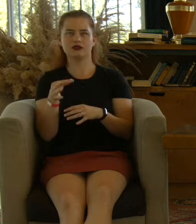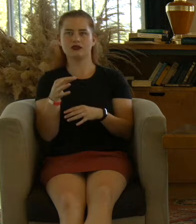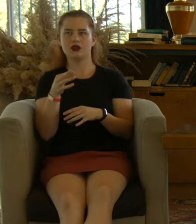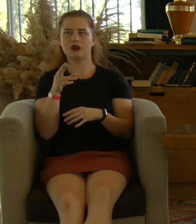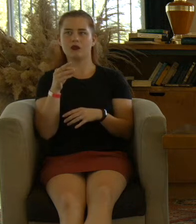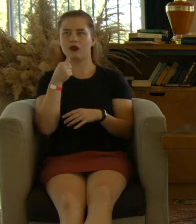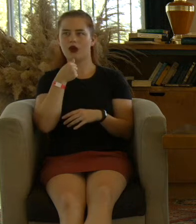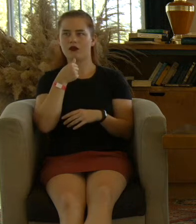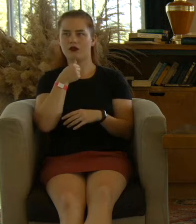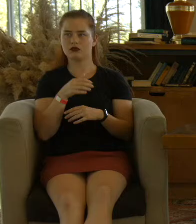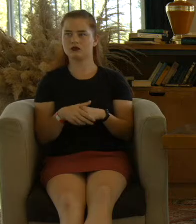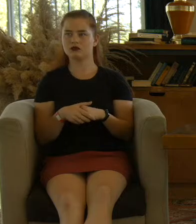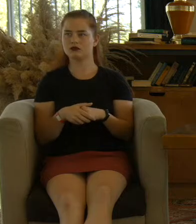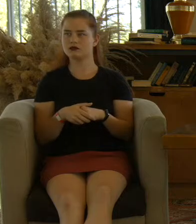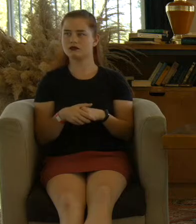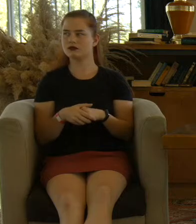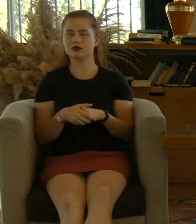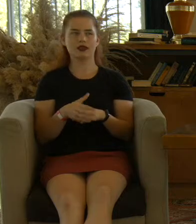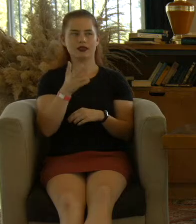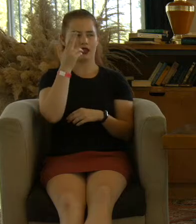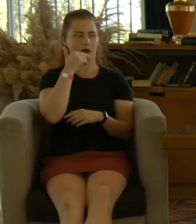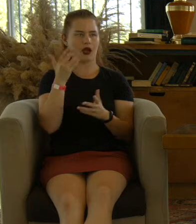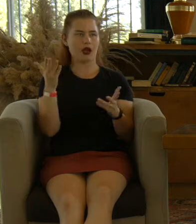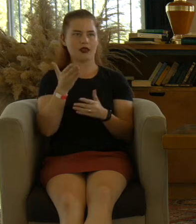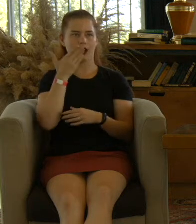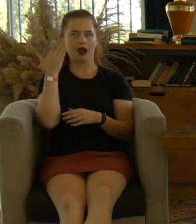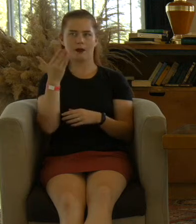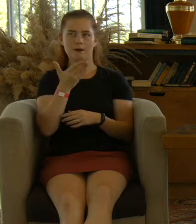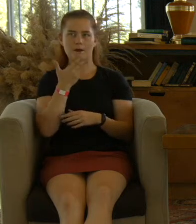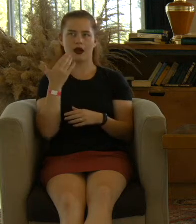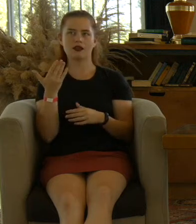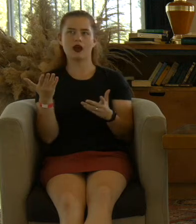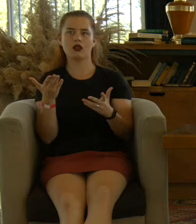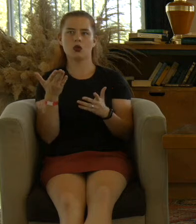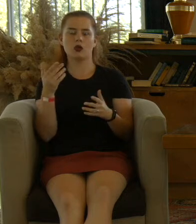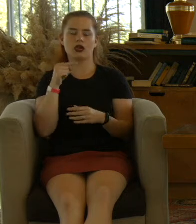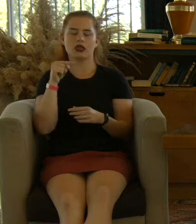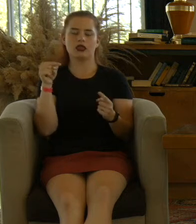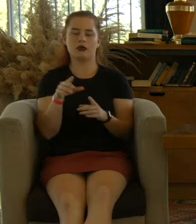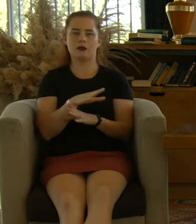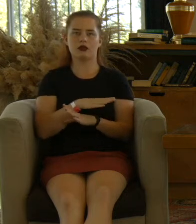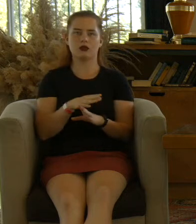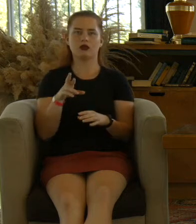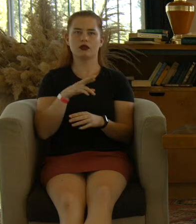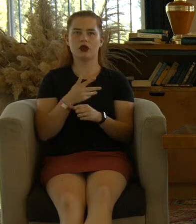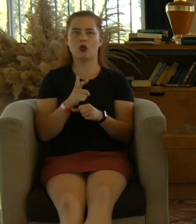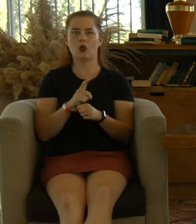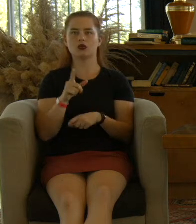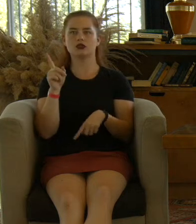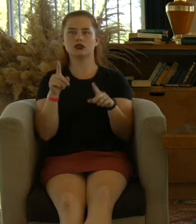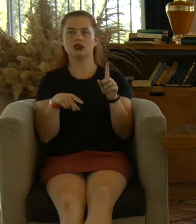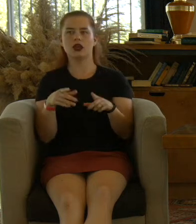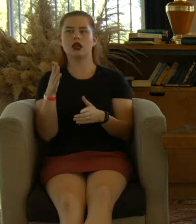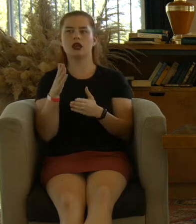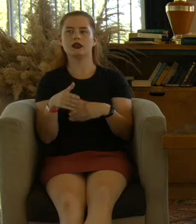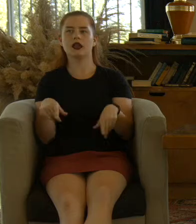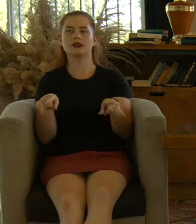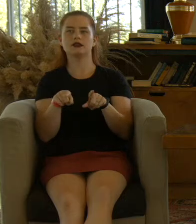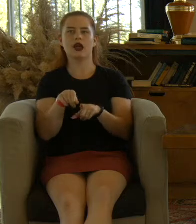Я же говорю, это просто абсолютно там непривычно. И вот есть ароматы и вкусы, кстати, которые вообще не характерны. Мне очень иногда, и причем есть такие вкусы,